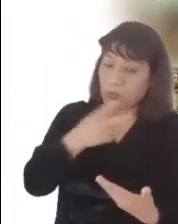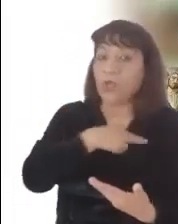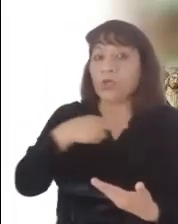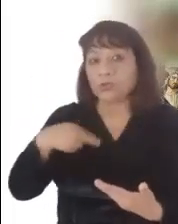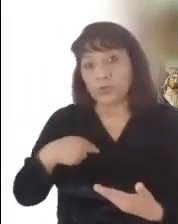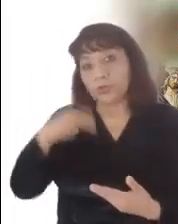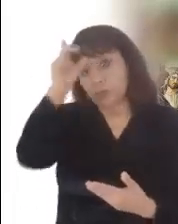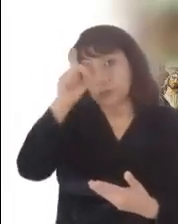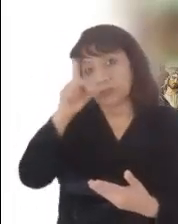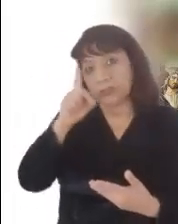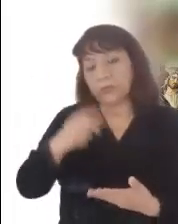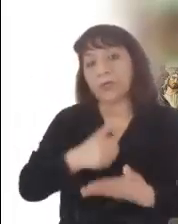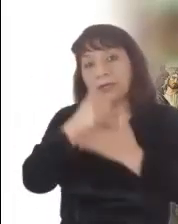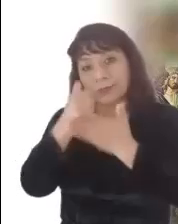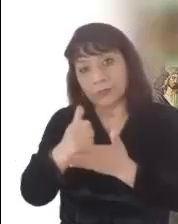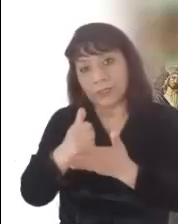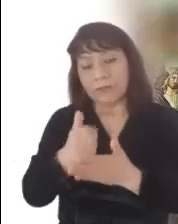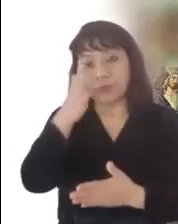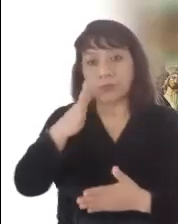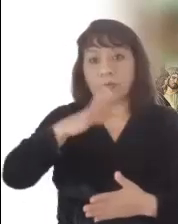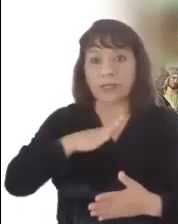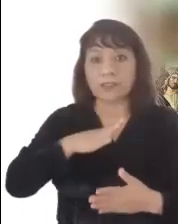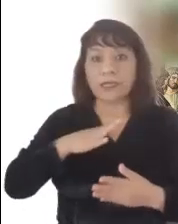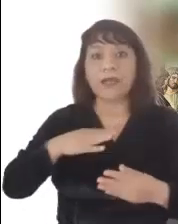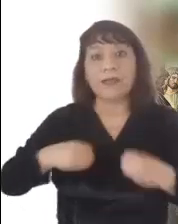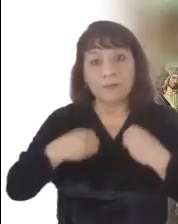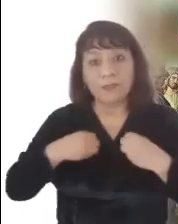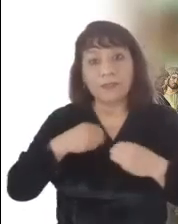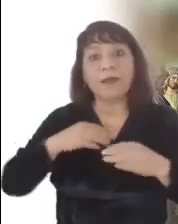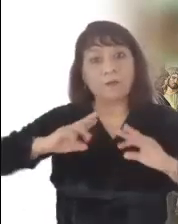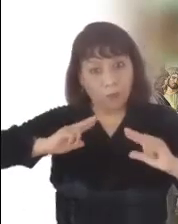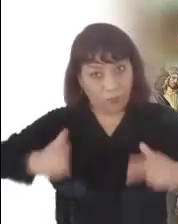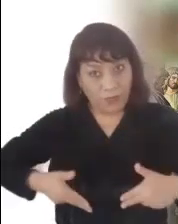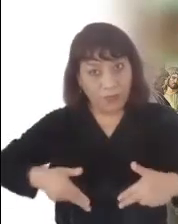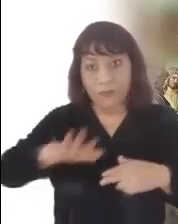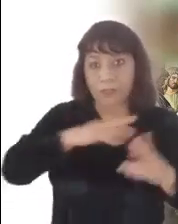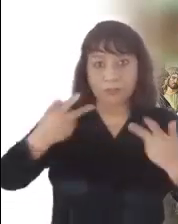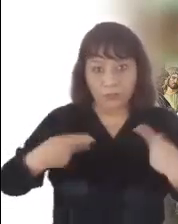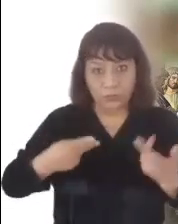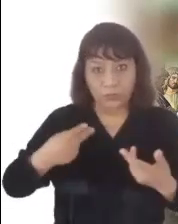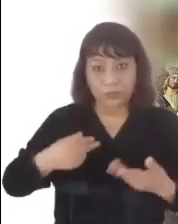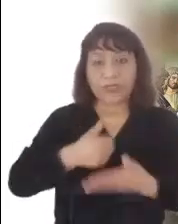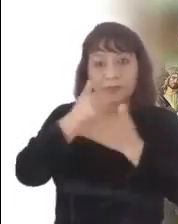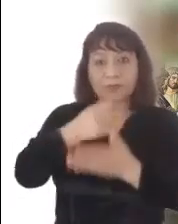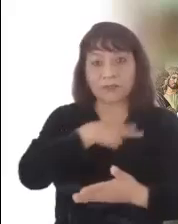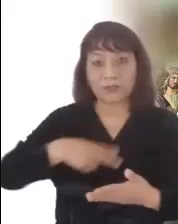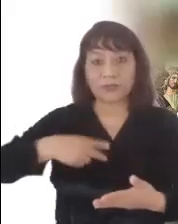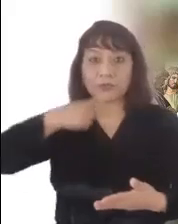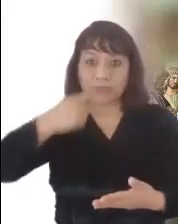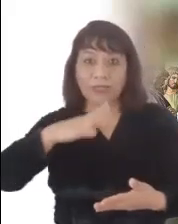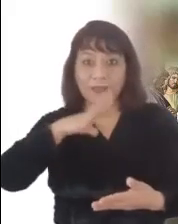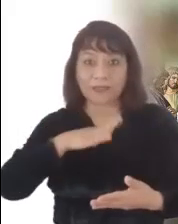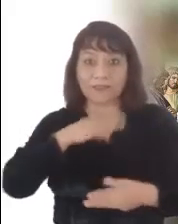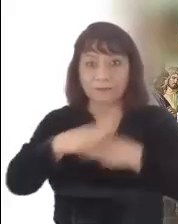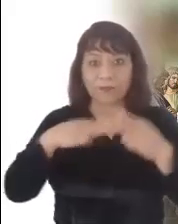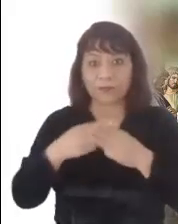Crear una vida verdaderamente humana para todos los hombres. Construir un mundo nuevo. Claro que para esto se